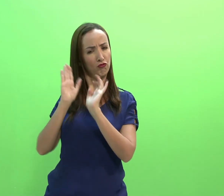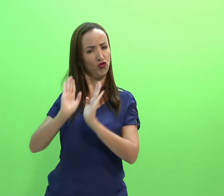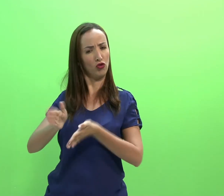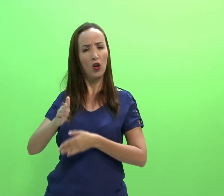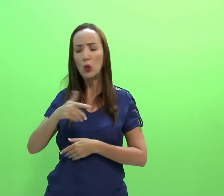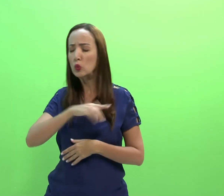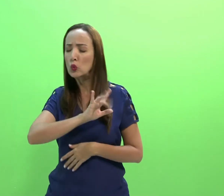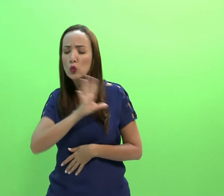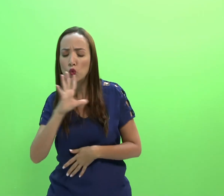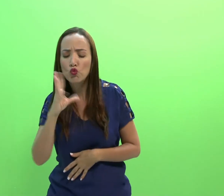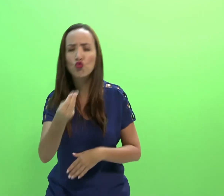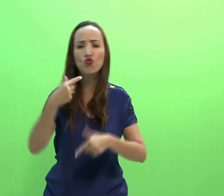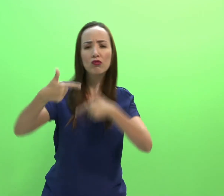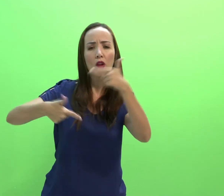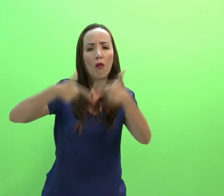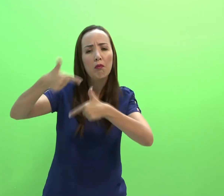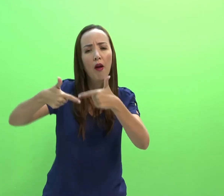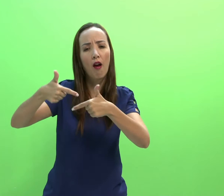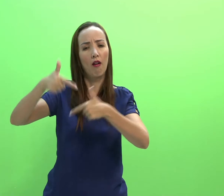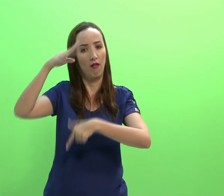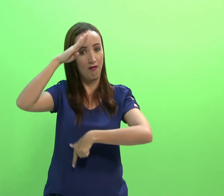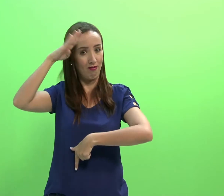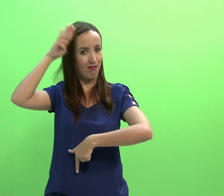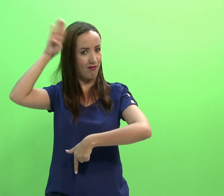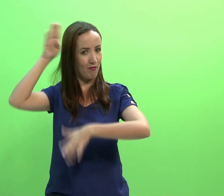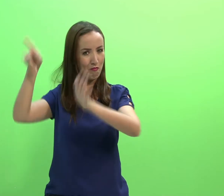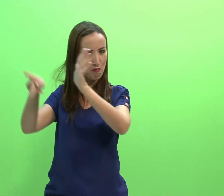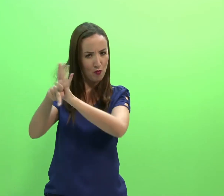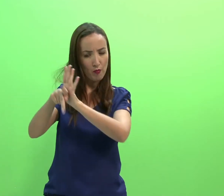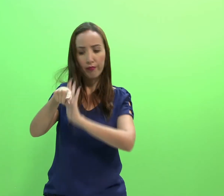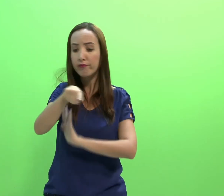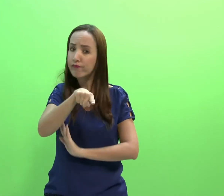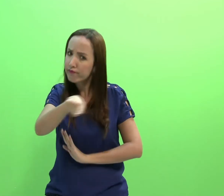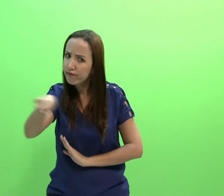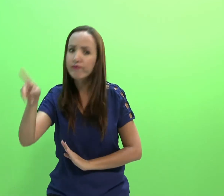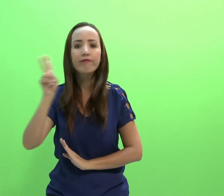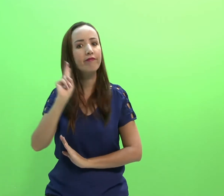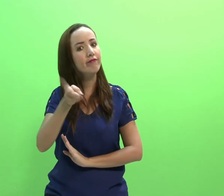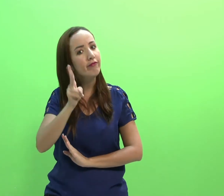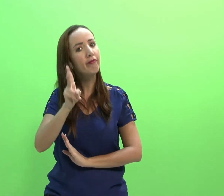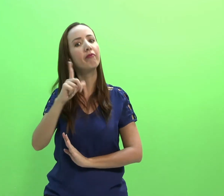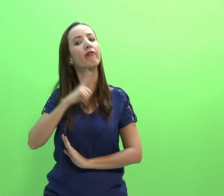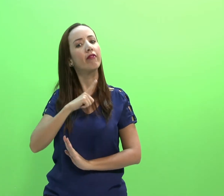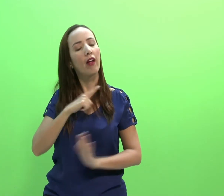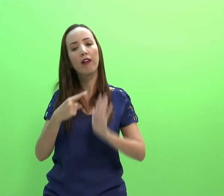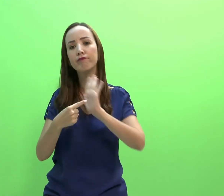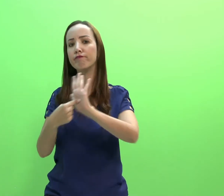Então, vocês já perceberam que todo trabalho acadêmico sempre tem